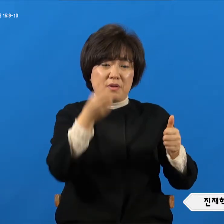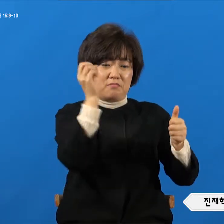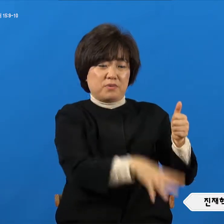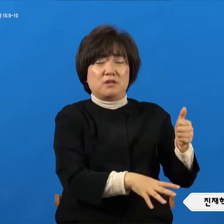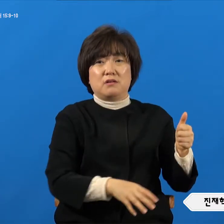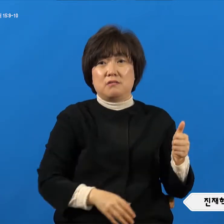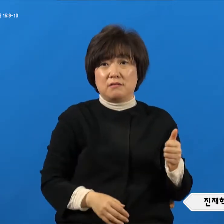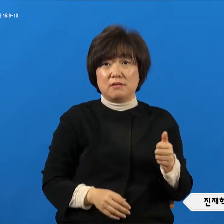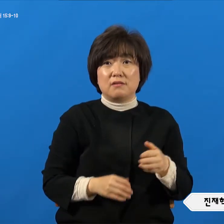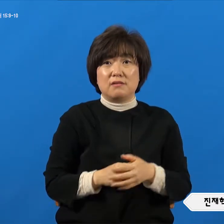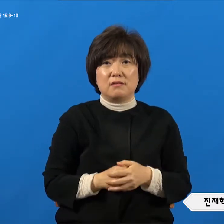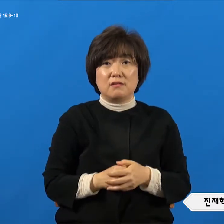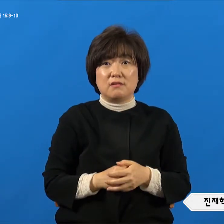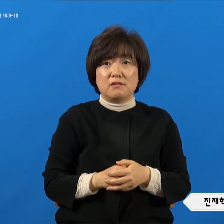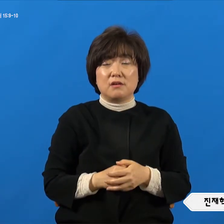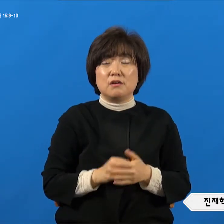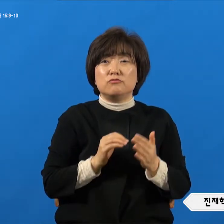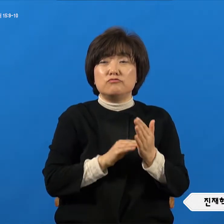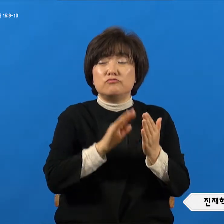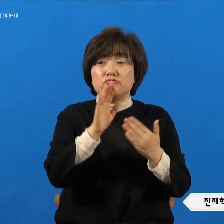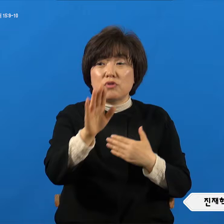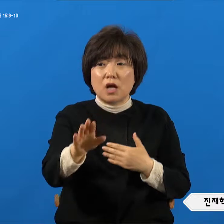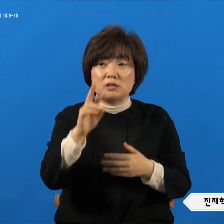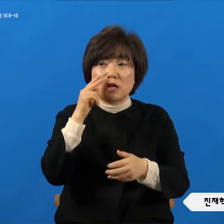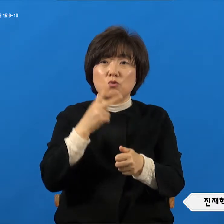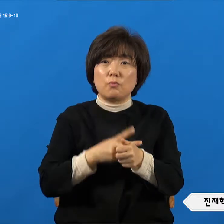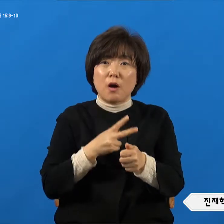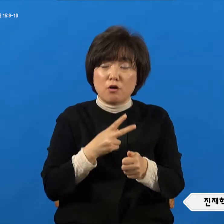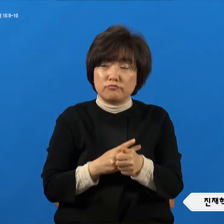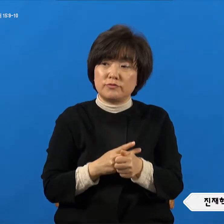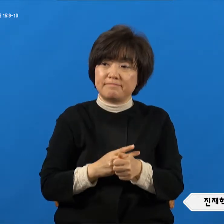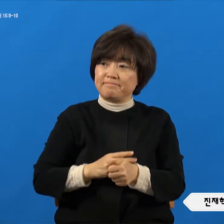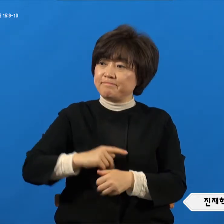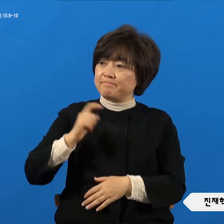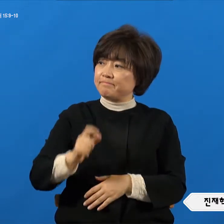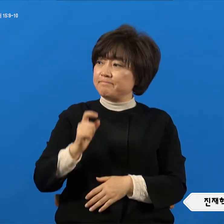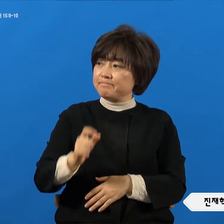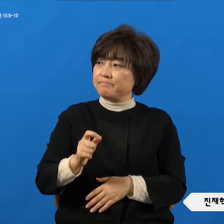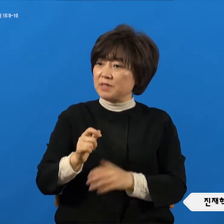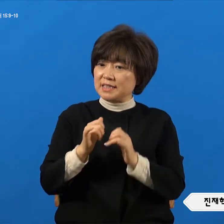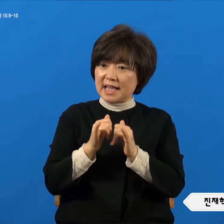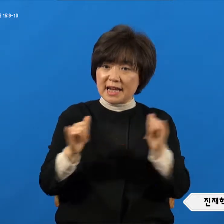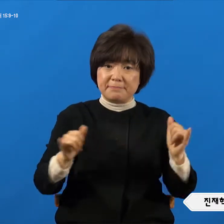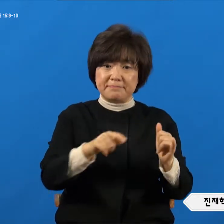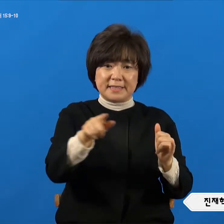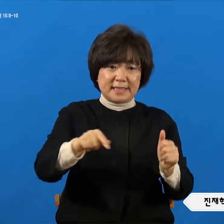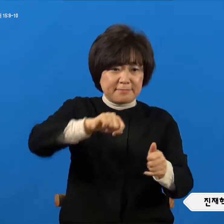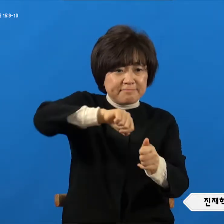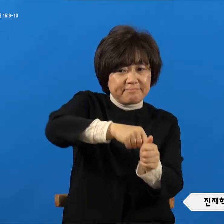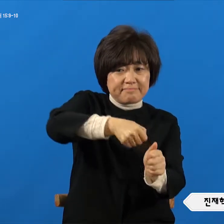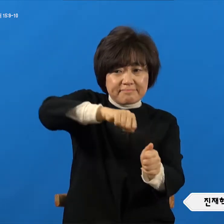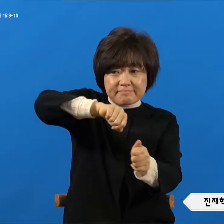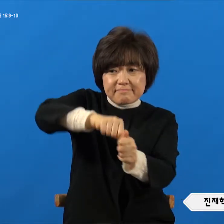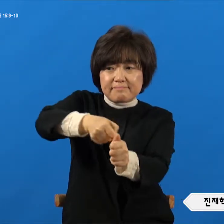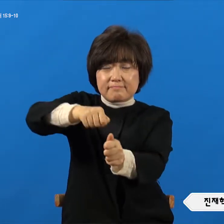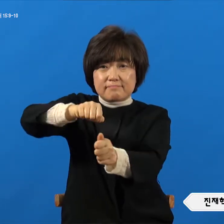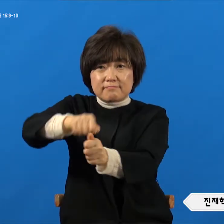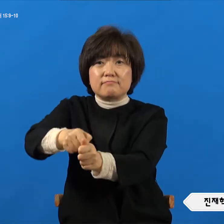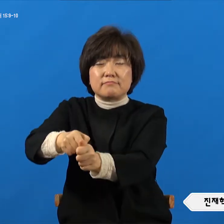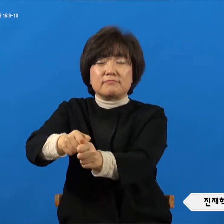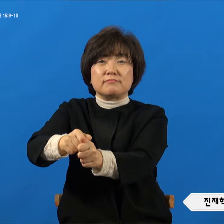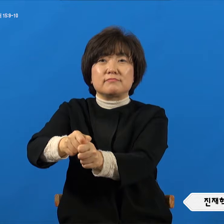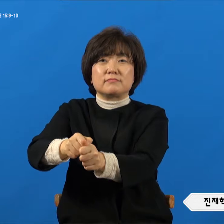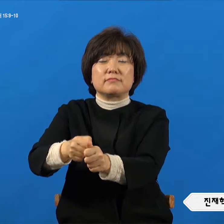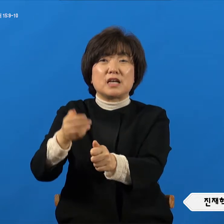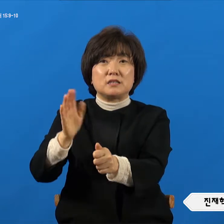던지게 됩니다. 이후로도 사도 바울은 여전히 사람들을 힘들게 하지만 사도행전